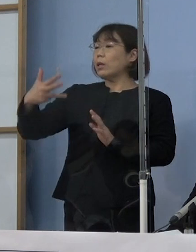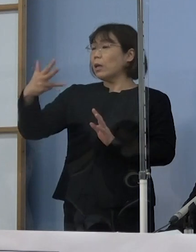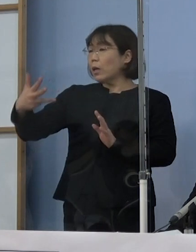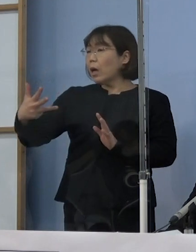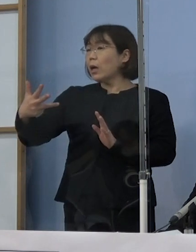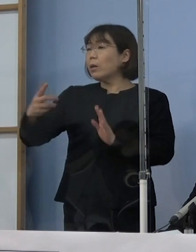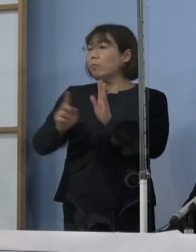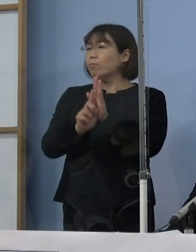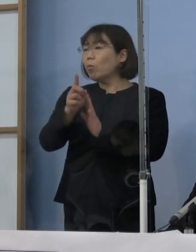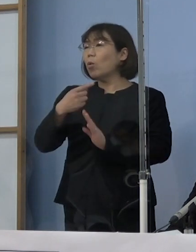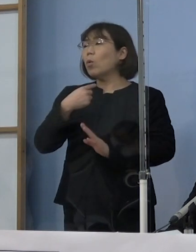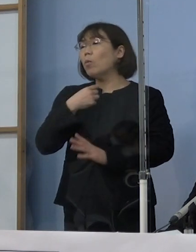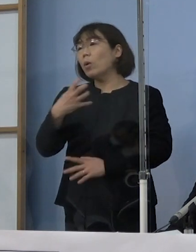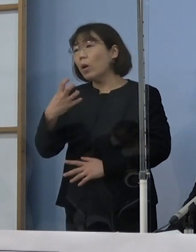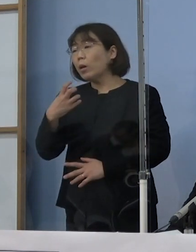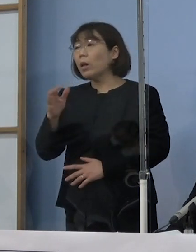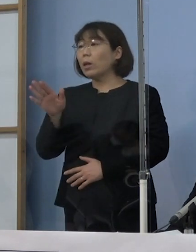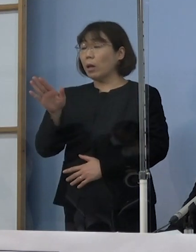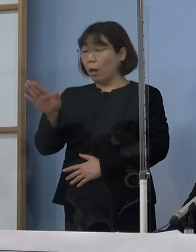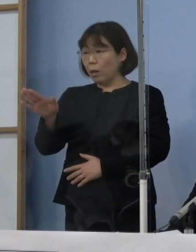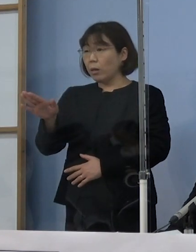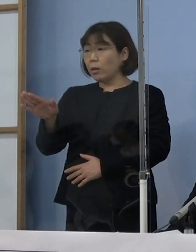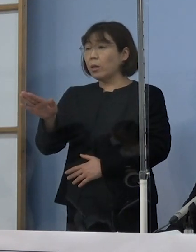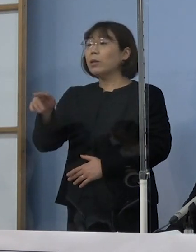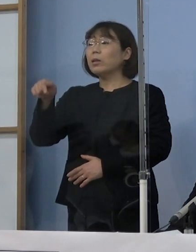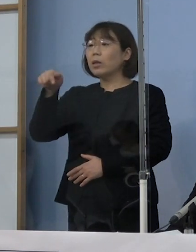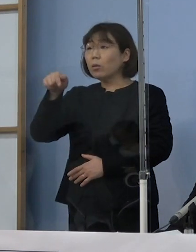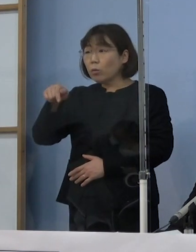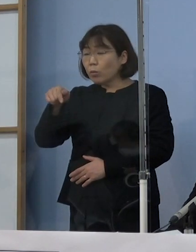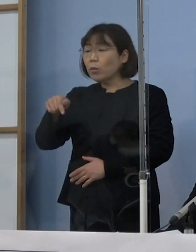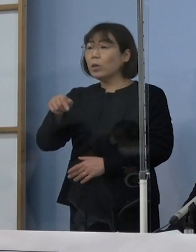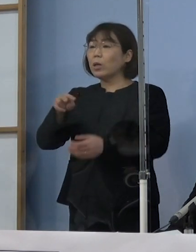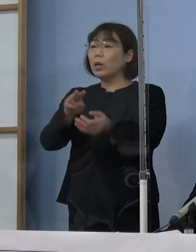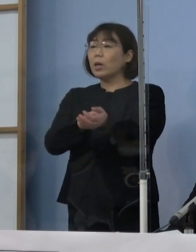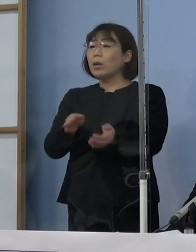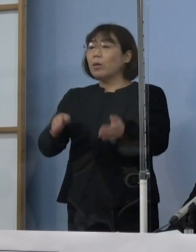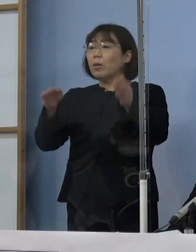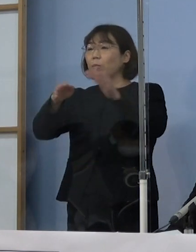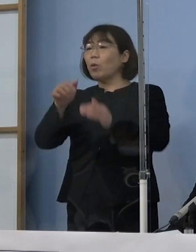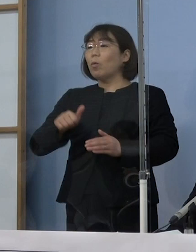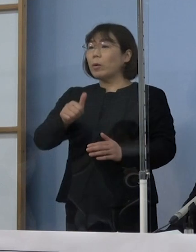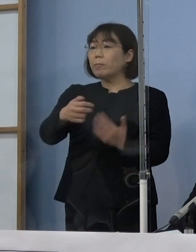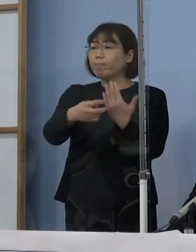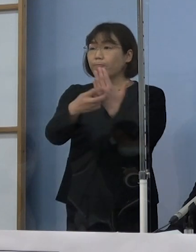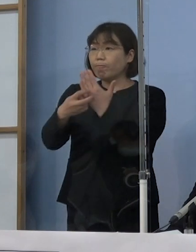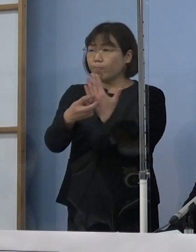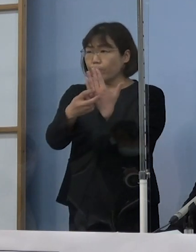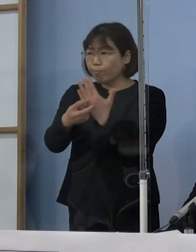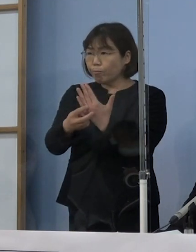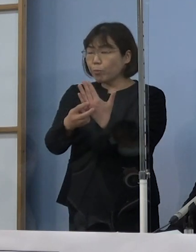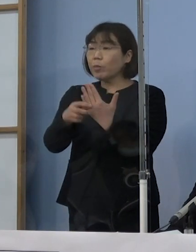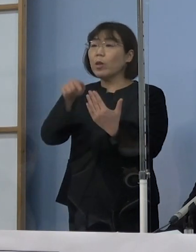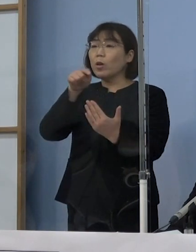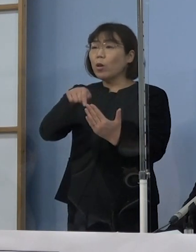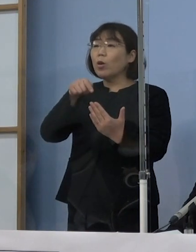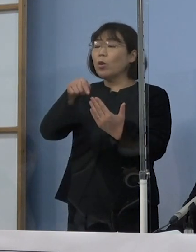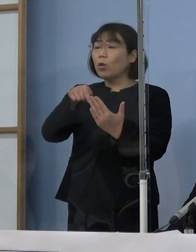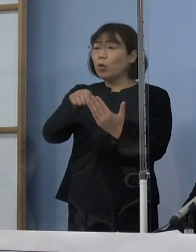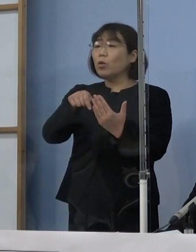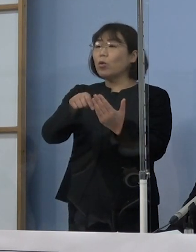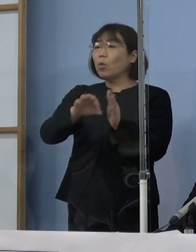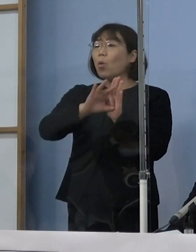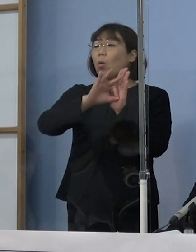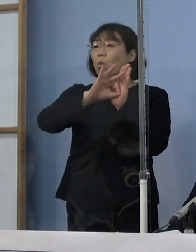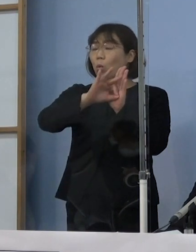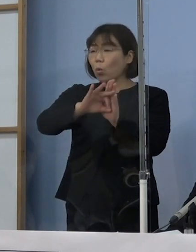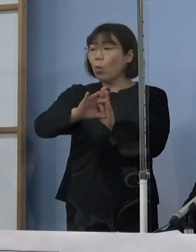咽頭痛があり、その日に医療機関を受診をされ、そこで抗原定性検